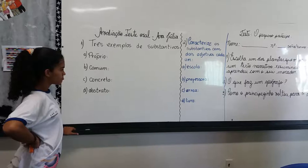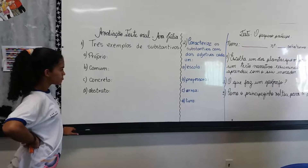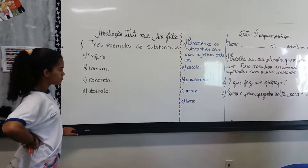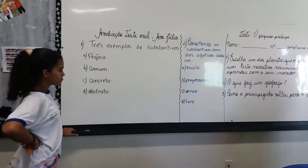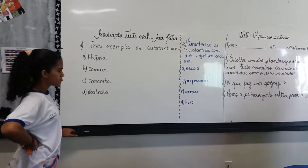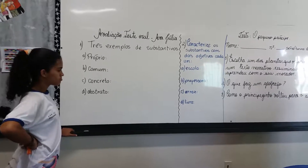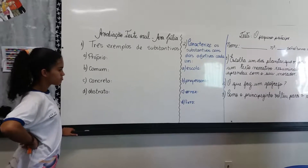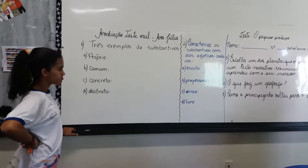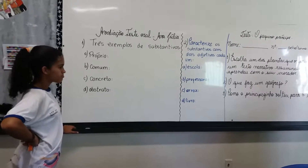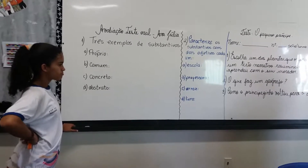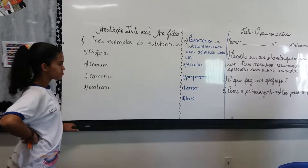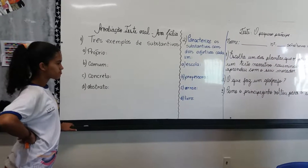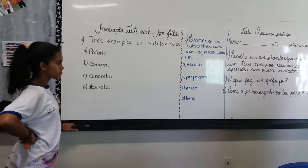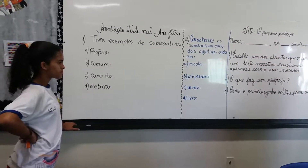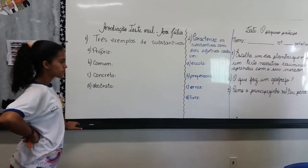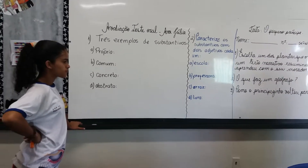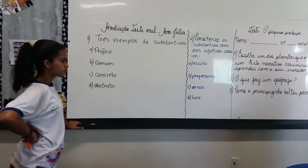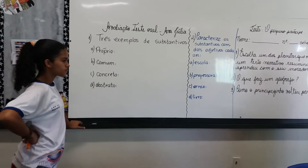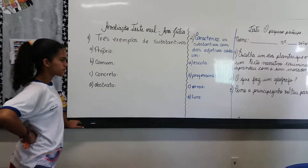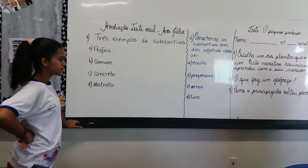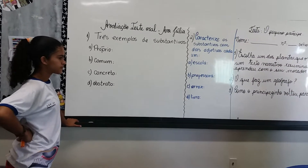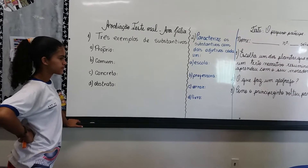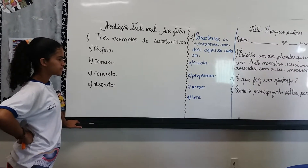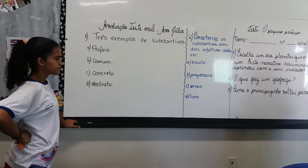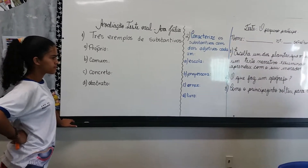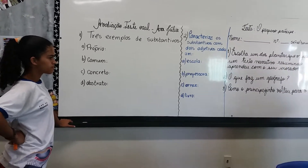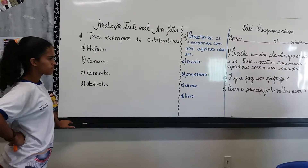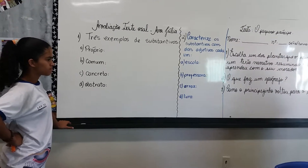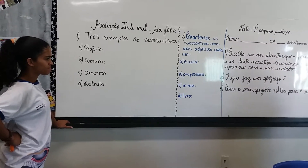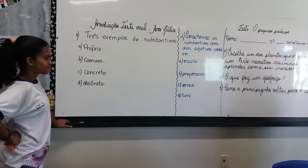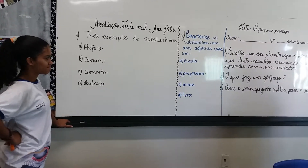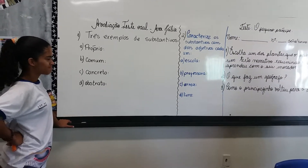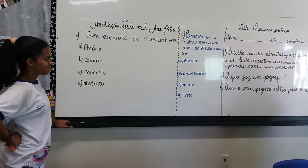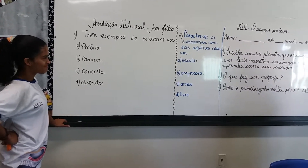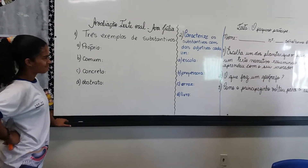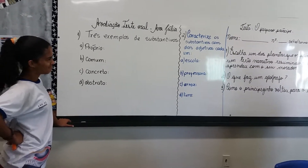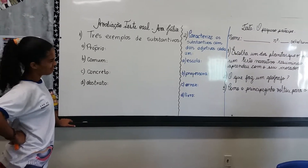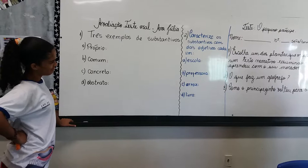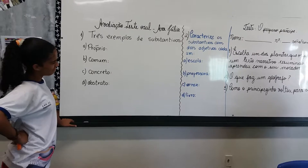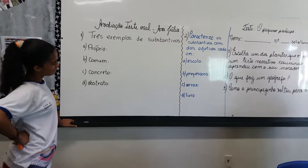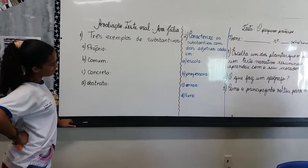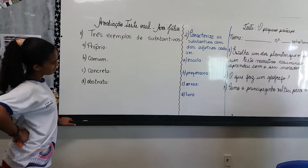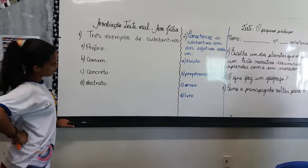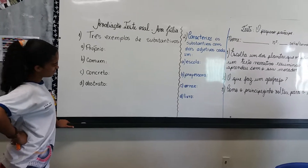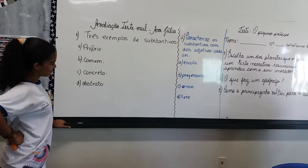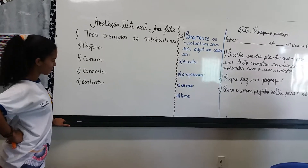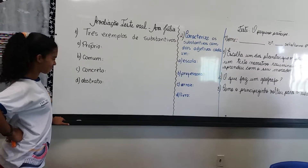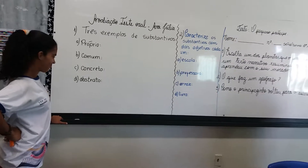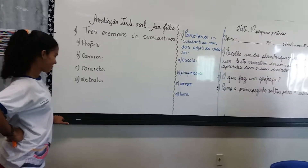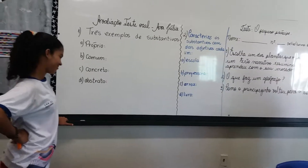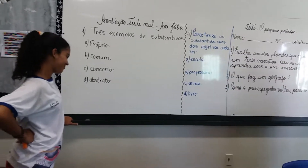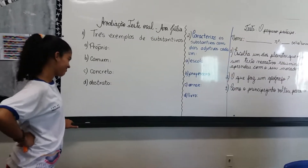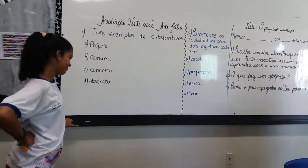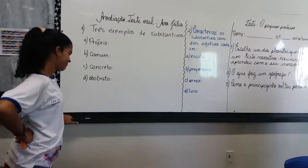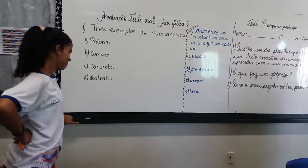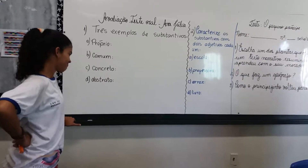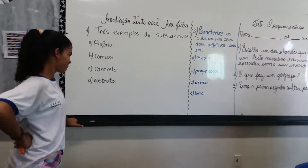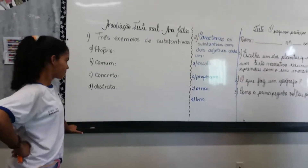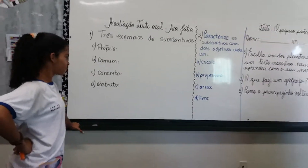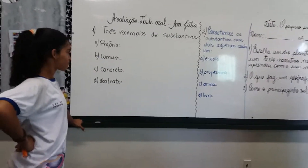Dia 7 de junho de 2017, nós vamos aplicar aqui um teste para Ana Júlia, com apoio da professora Eriana. Vamos